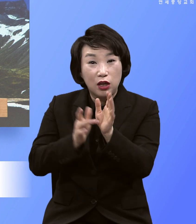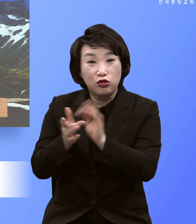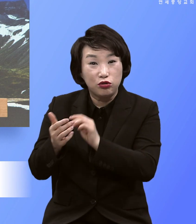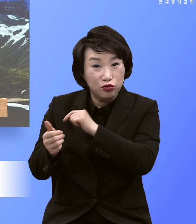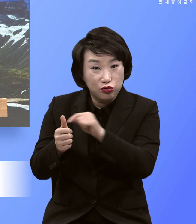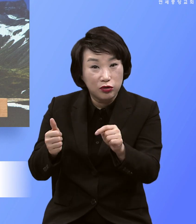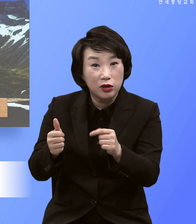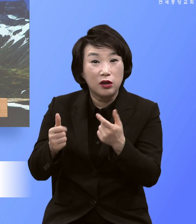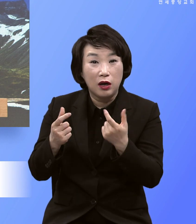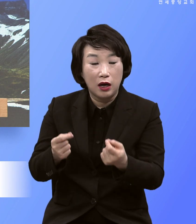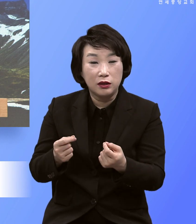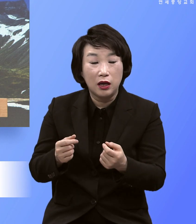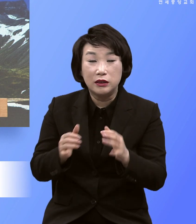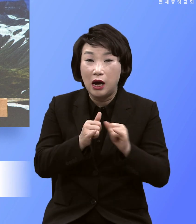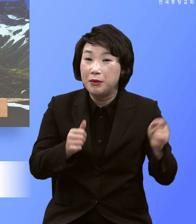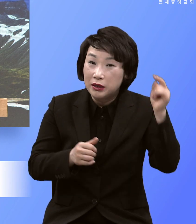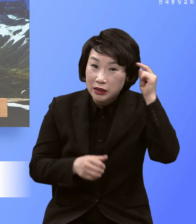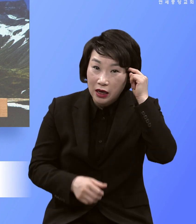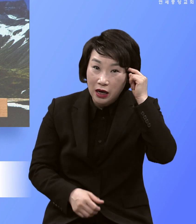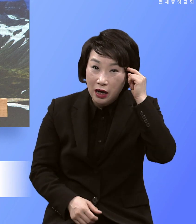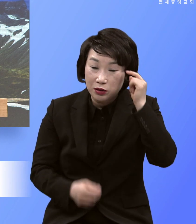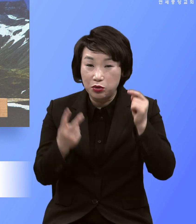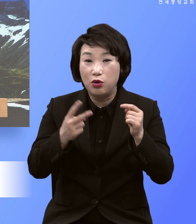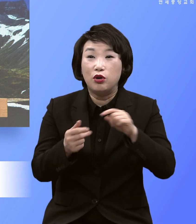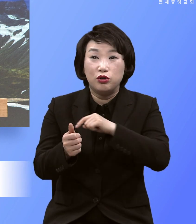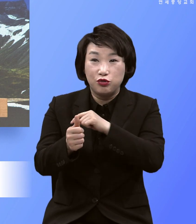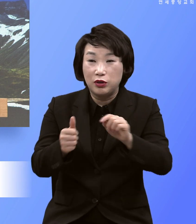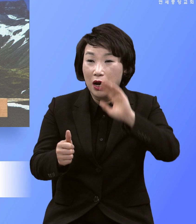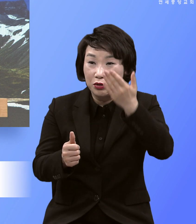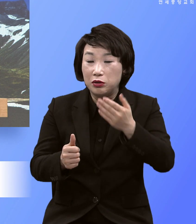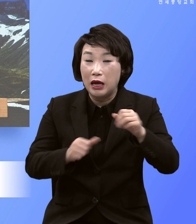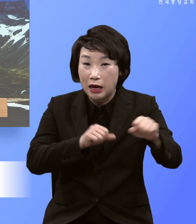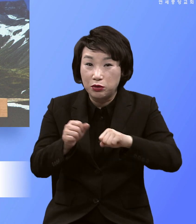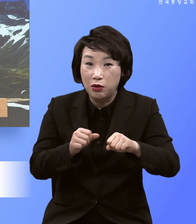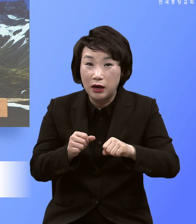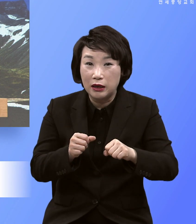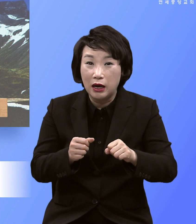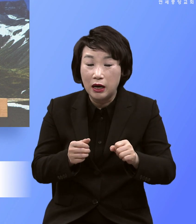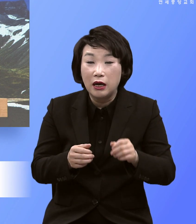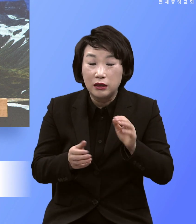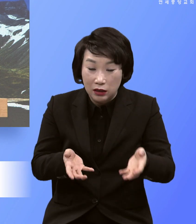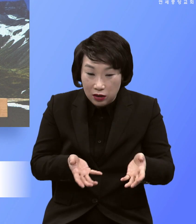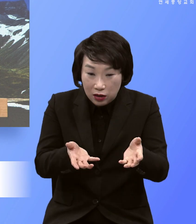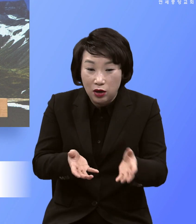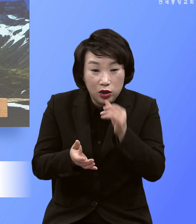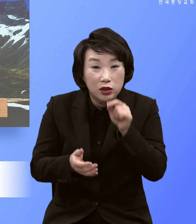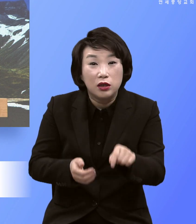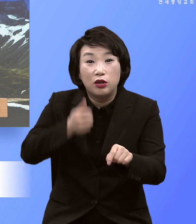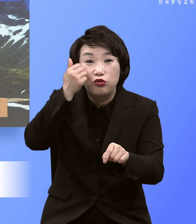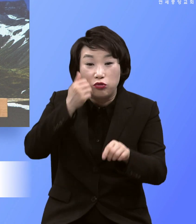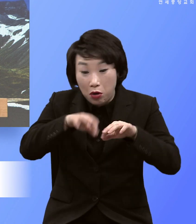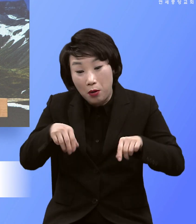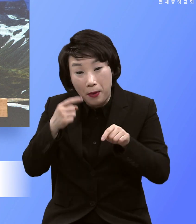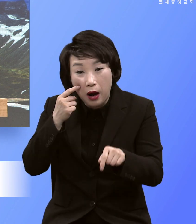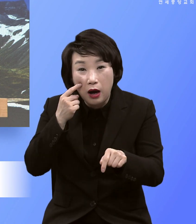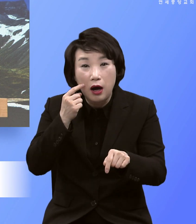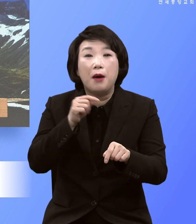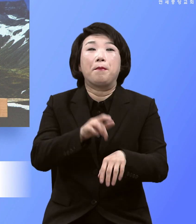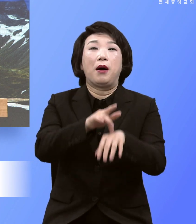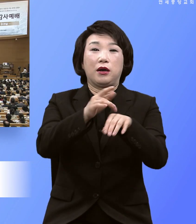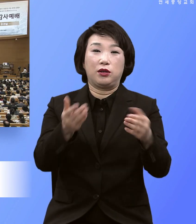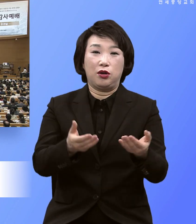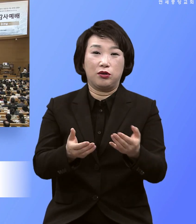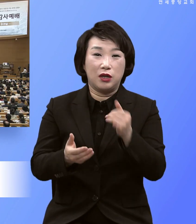죽일 수 있는 생각과 죽여야 된다는 행동을 하게 한 놈이 누구냐? 그놈이 마귀 역사라요.